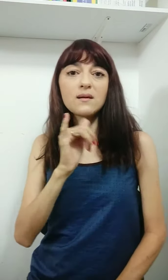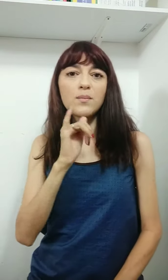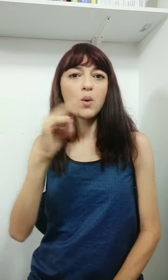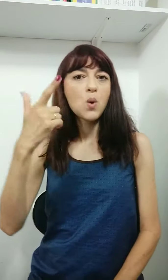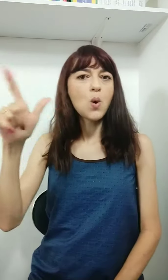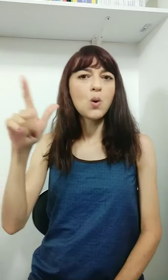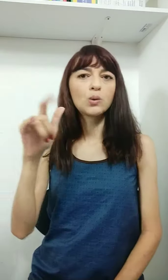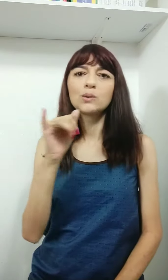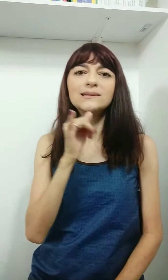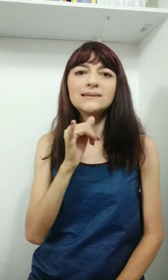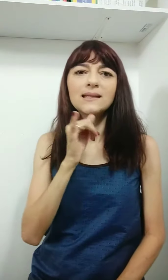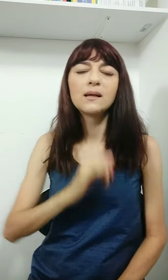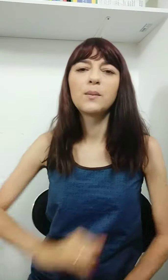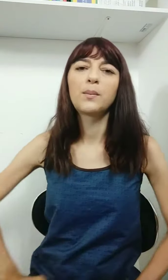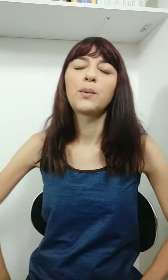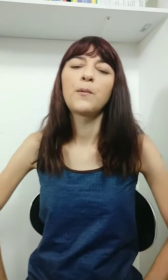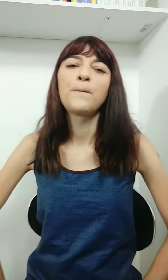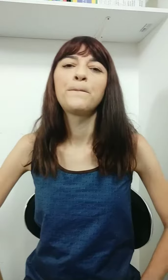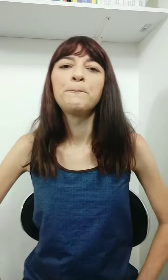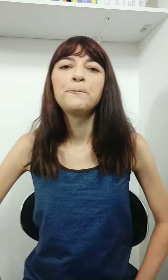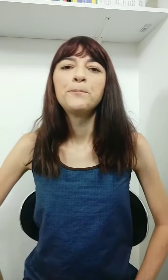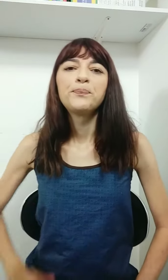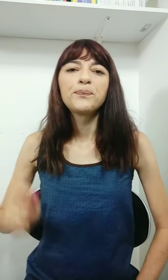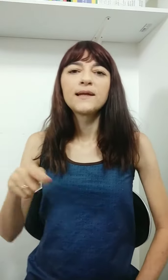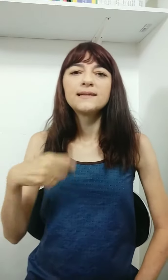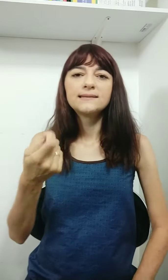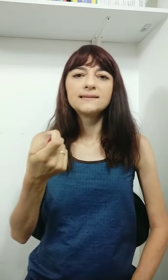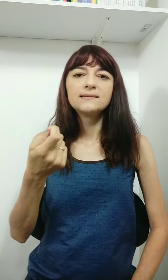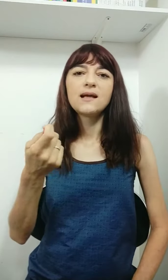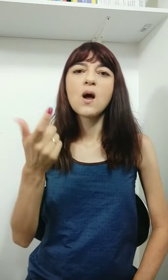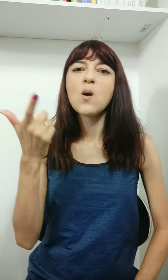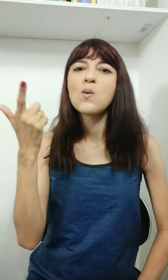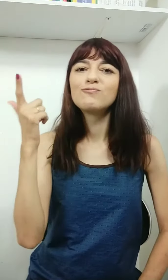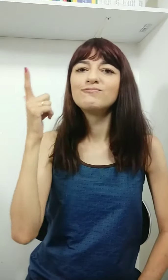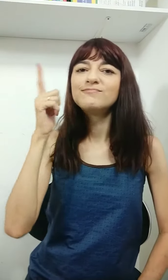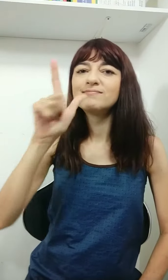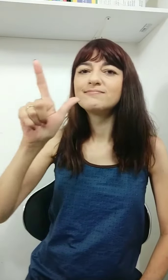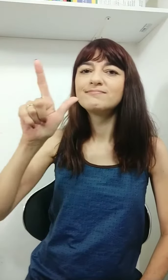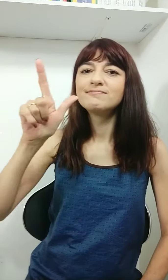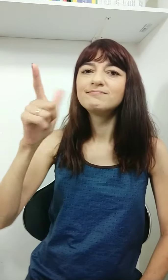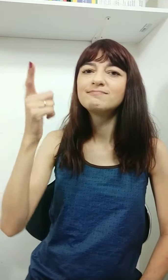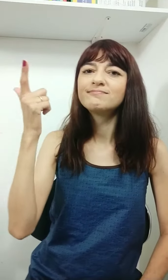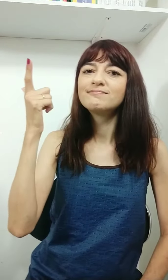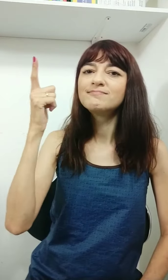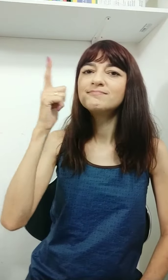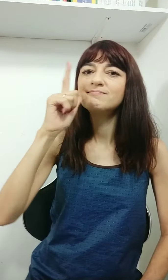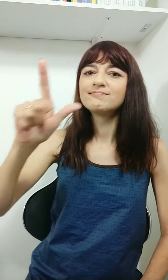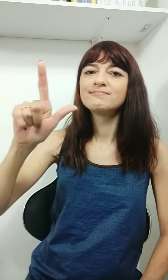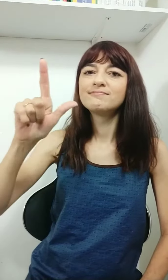Um outro exemplo que a gente pode citar aqui hoje, tá? Nesse contexto de expressões faciais. Olha